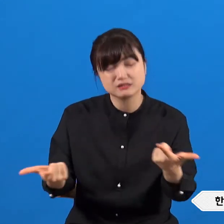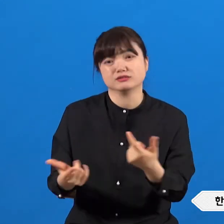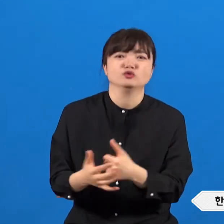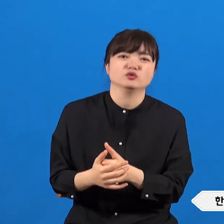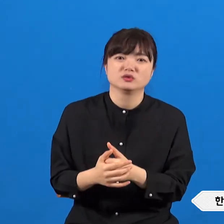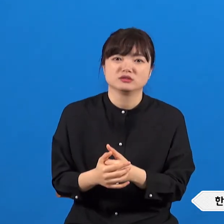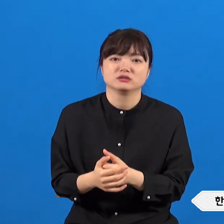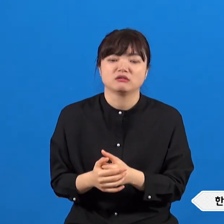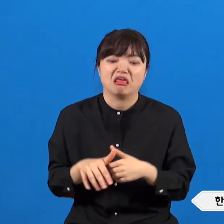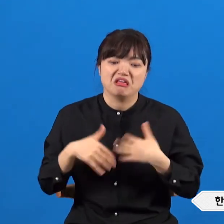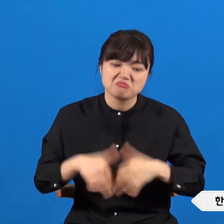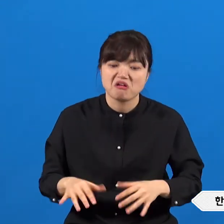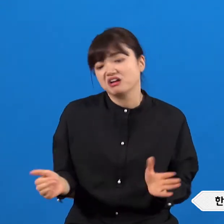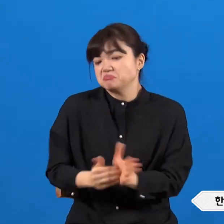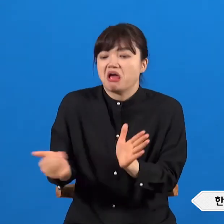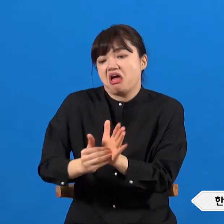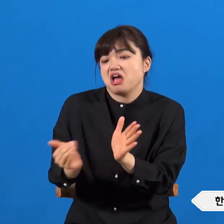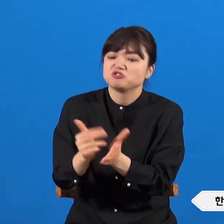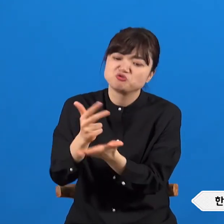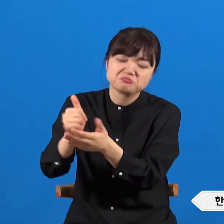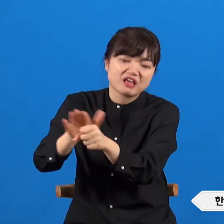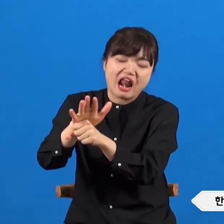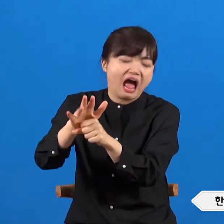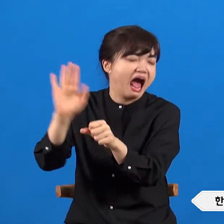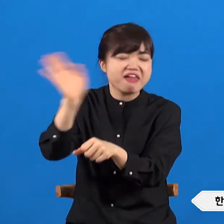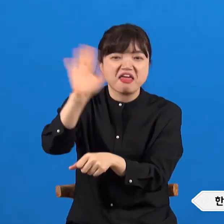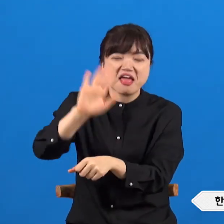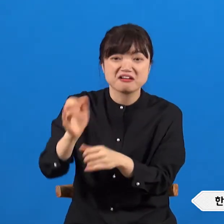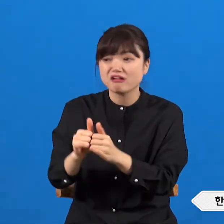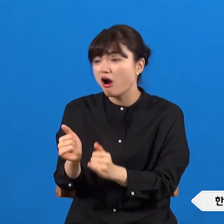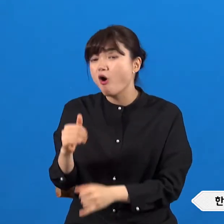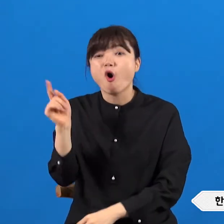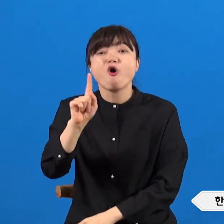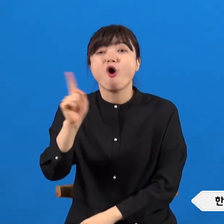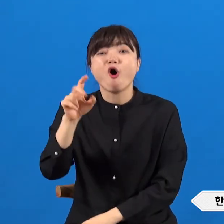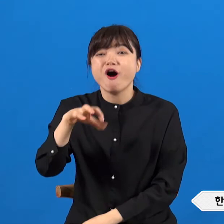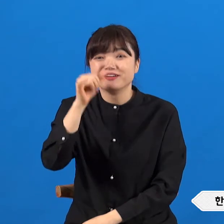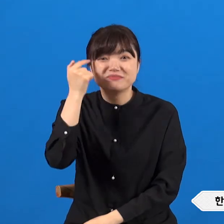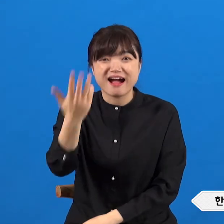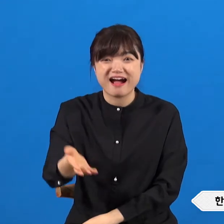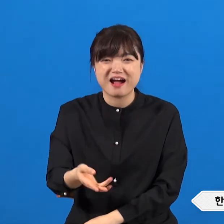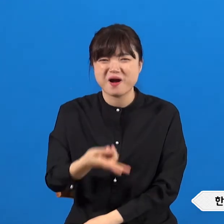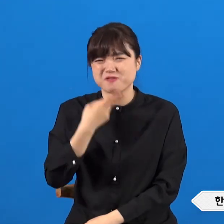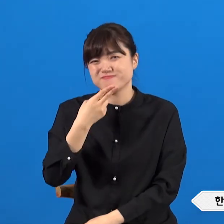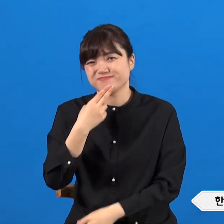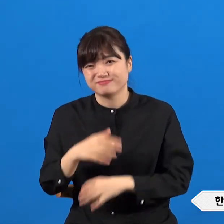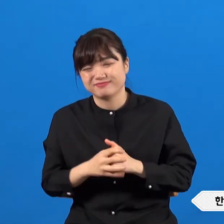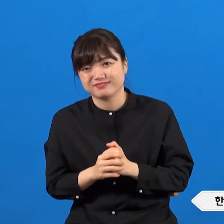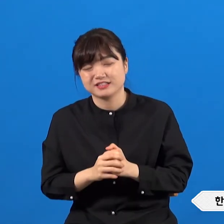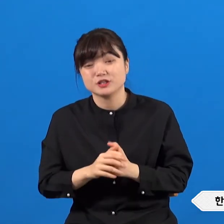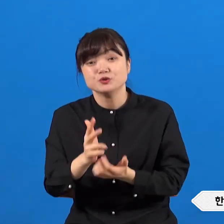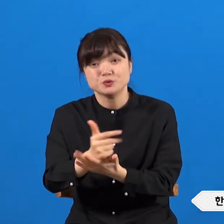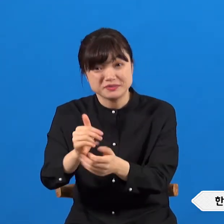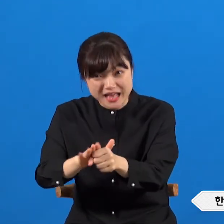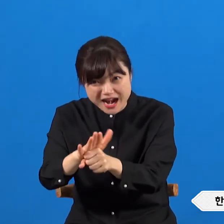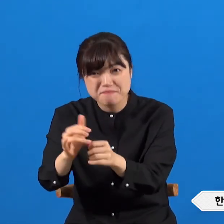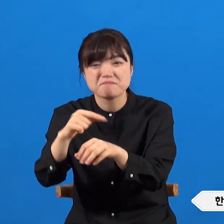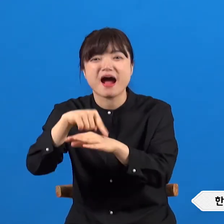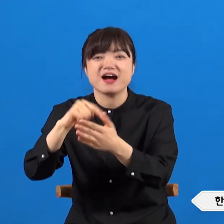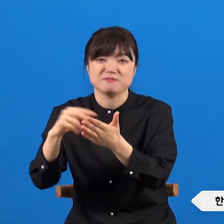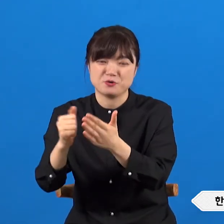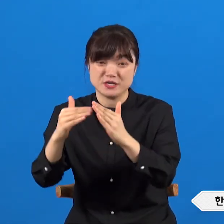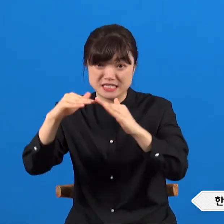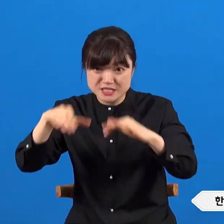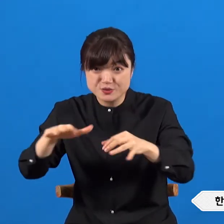않습니다. 나 지쳐서 주님 사랑 이제 안 할랍니다 그런 사람 어디 있겠습니까? 주님 사랑하는 마음으로 이웃을